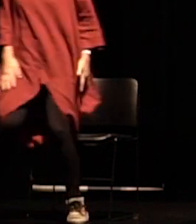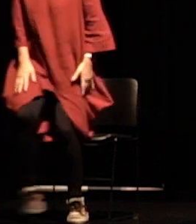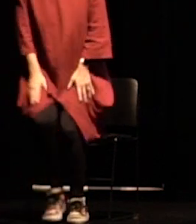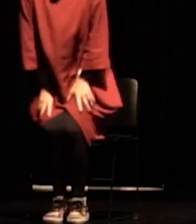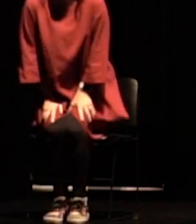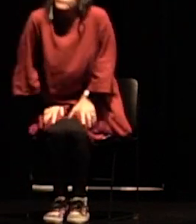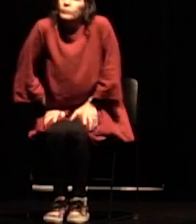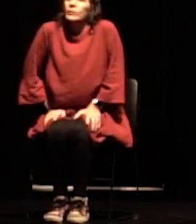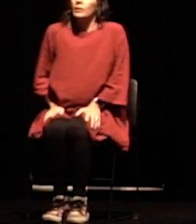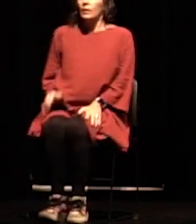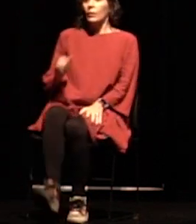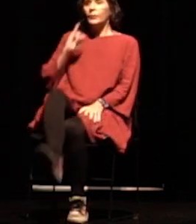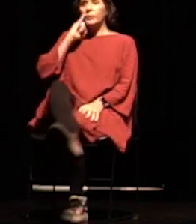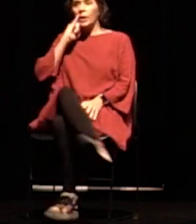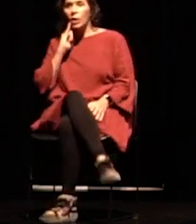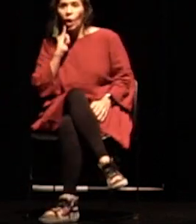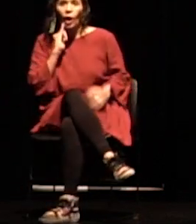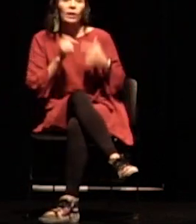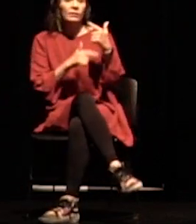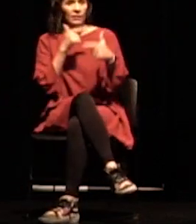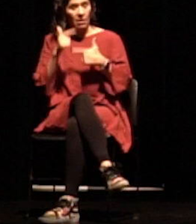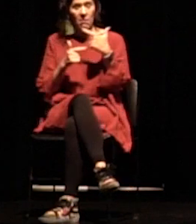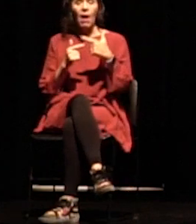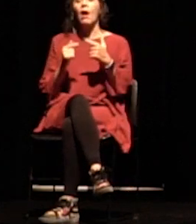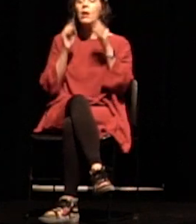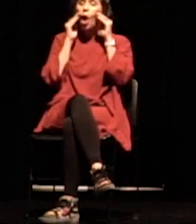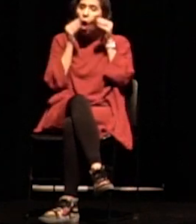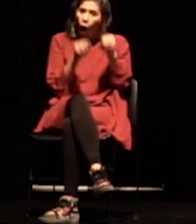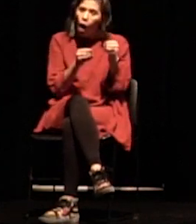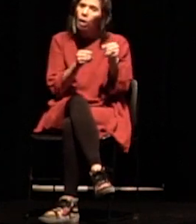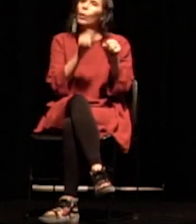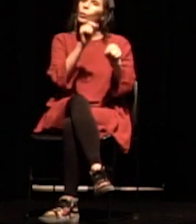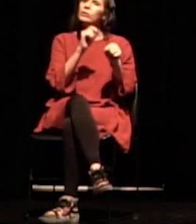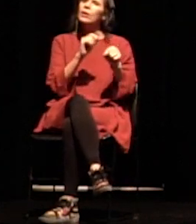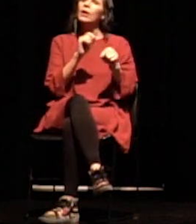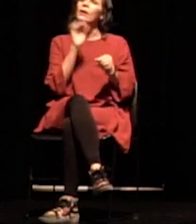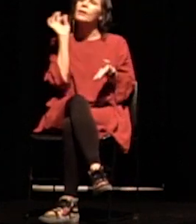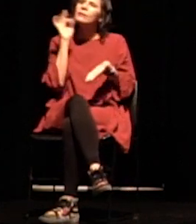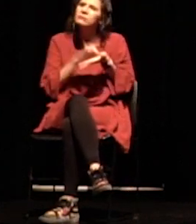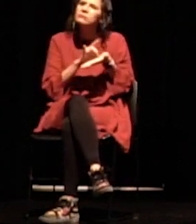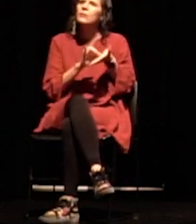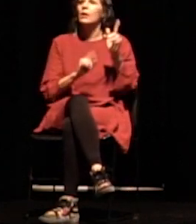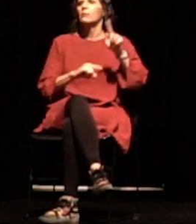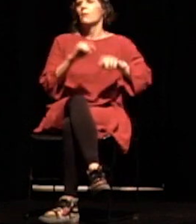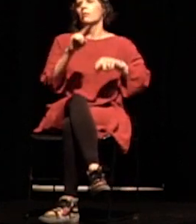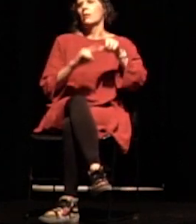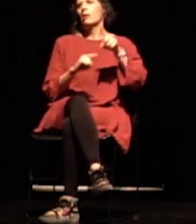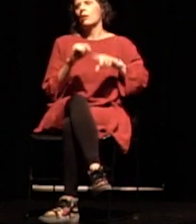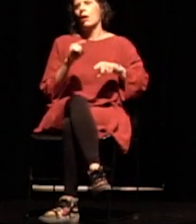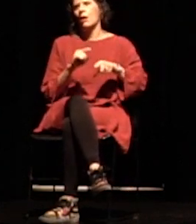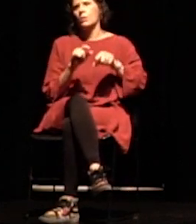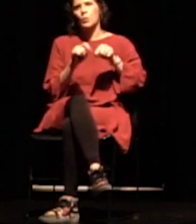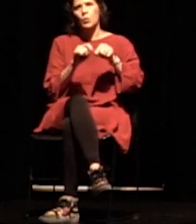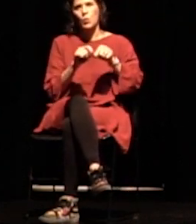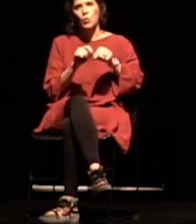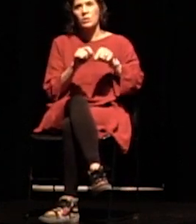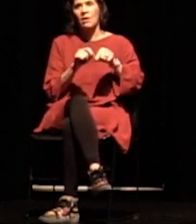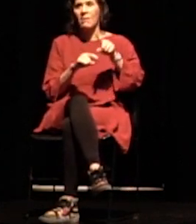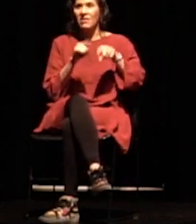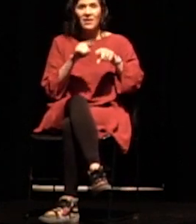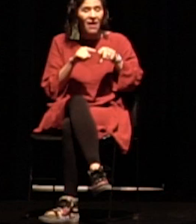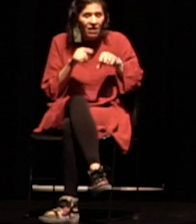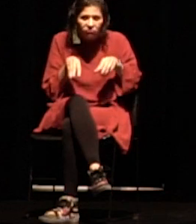acho que tem essa verdade dos materiais, aparece com muita lucidez. No... Era só